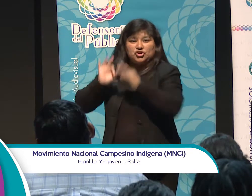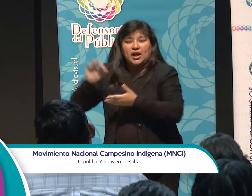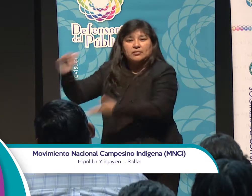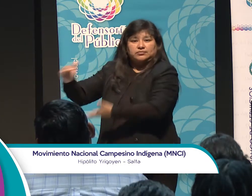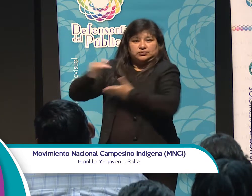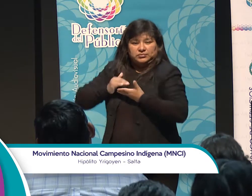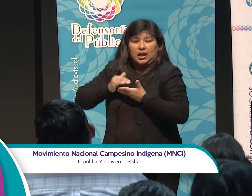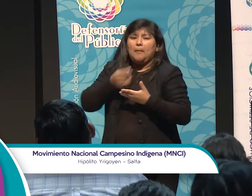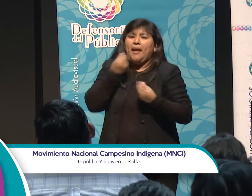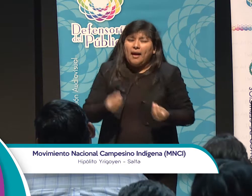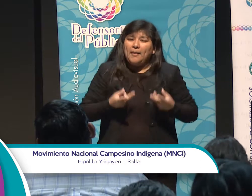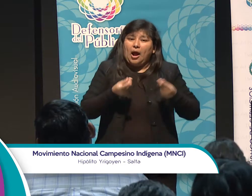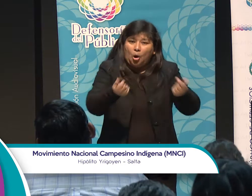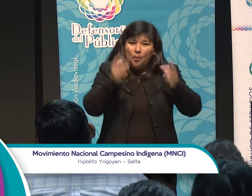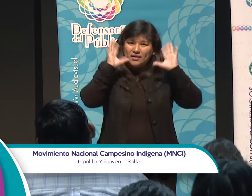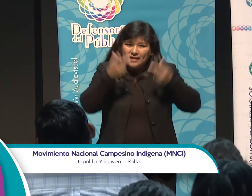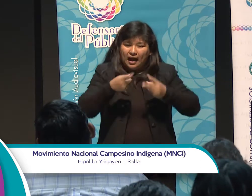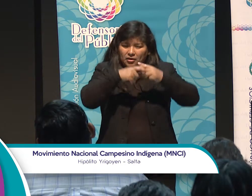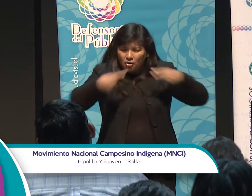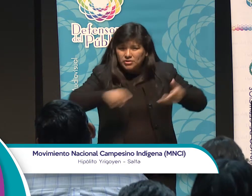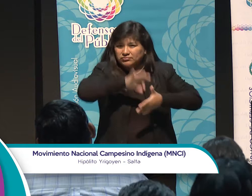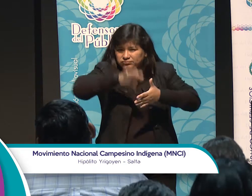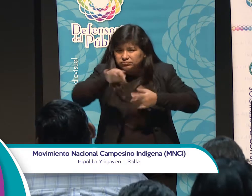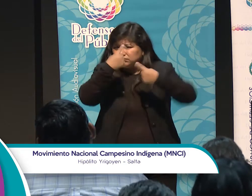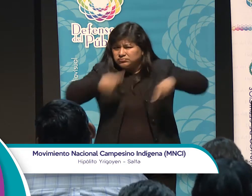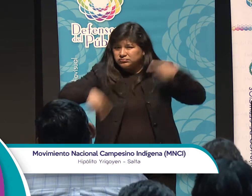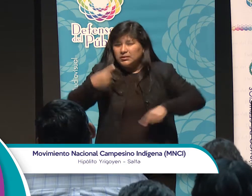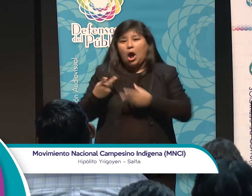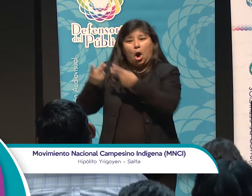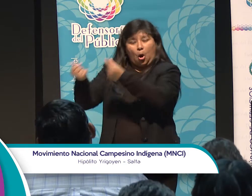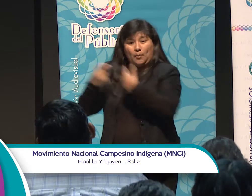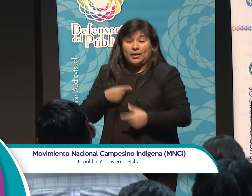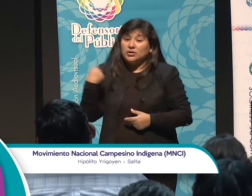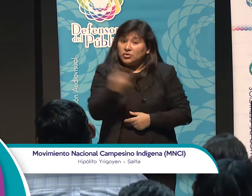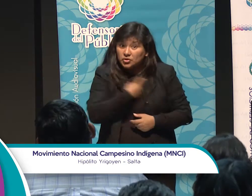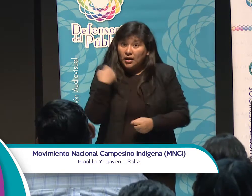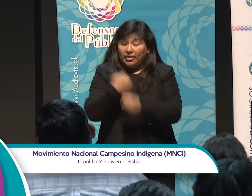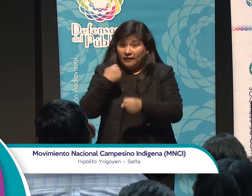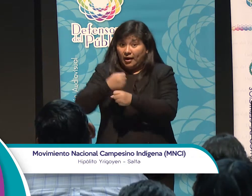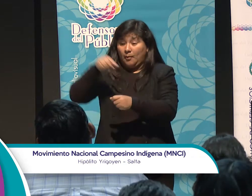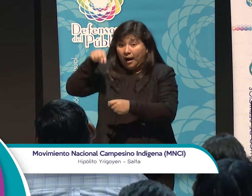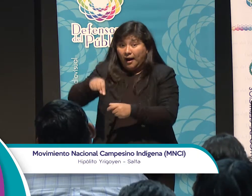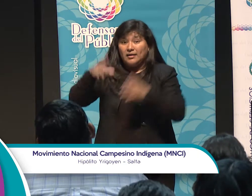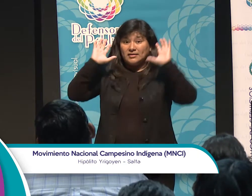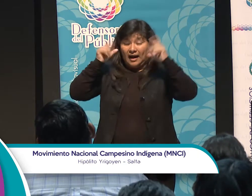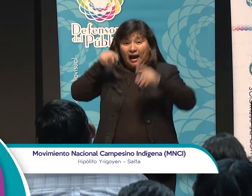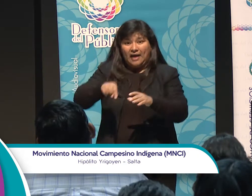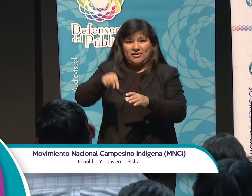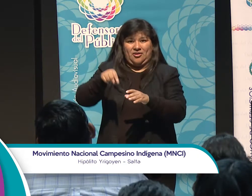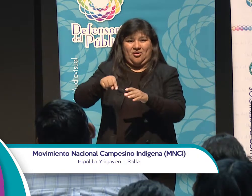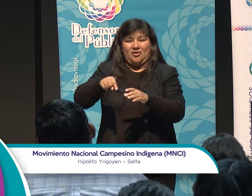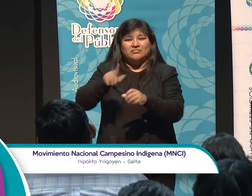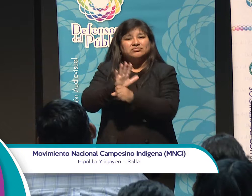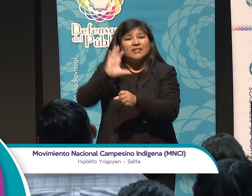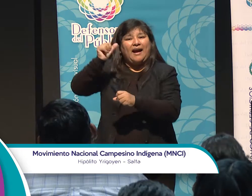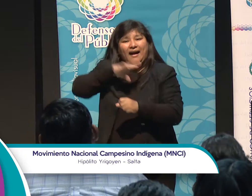de nuestras radios. Nosotros trabajamos en una radio del CAJ, que tiene una comunidad huichí, que bueno, ahí nos